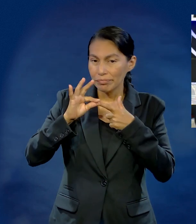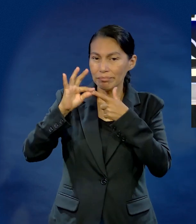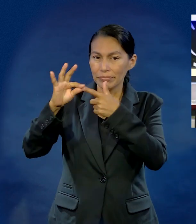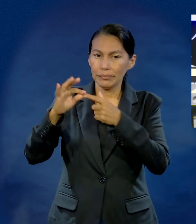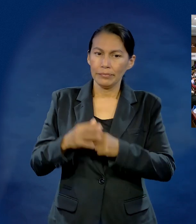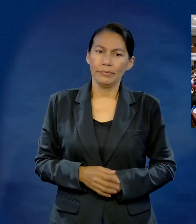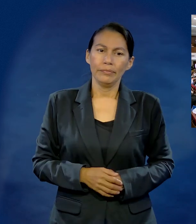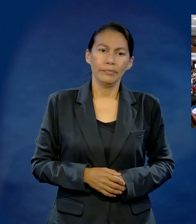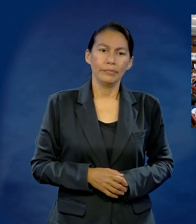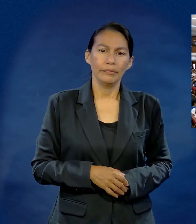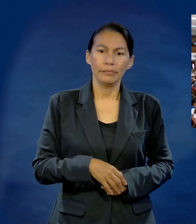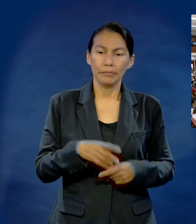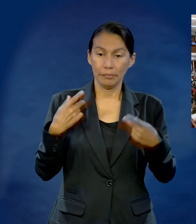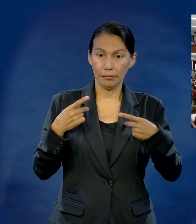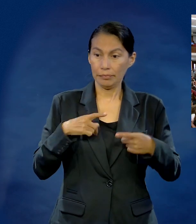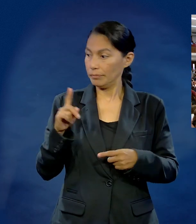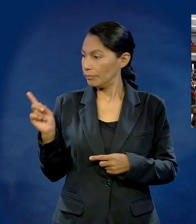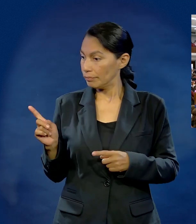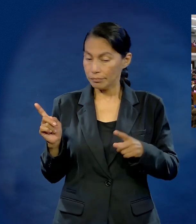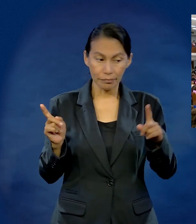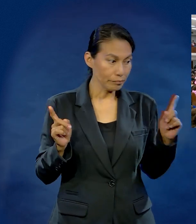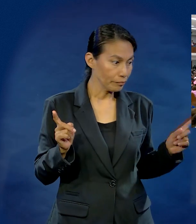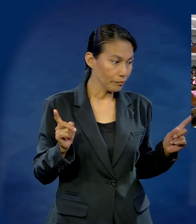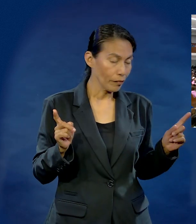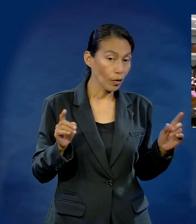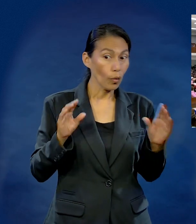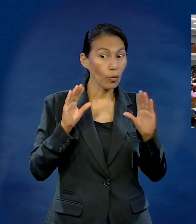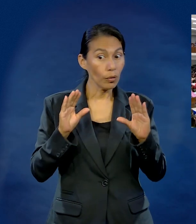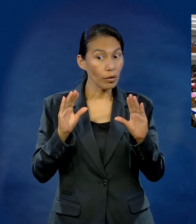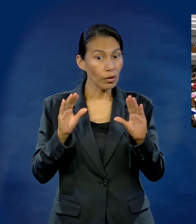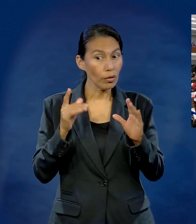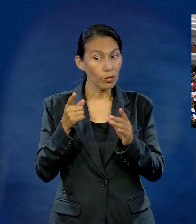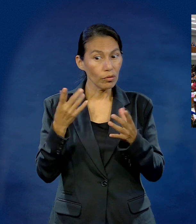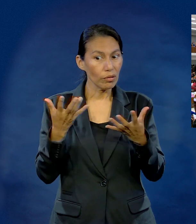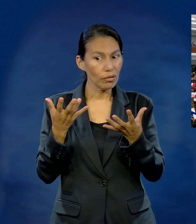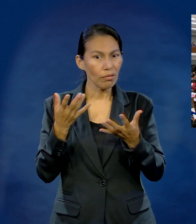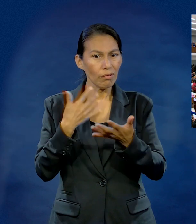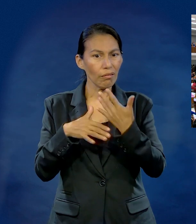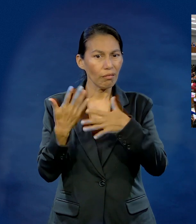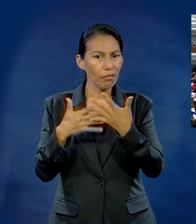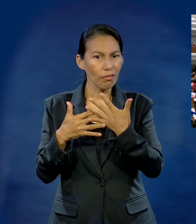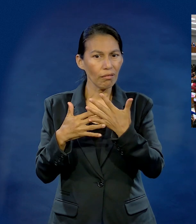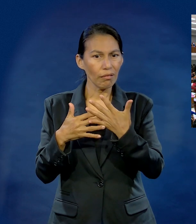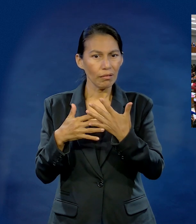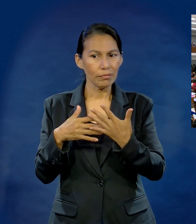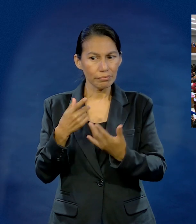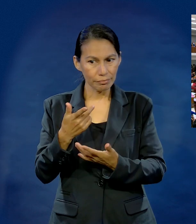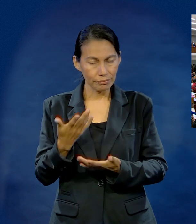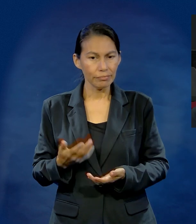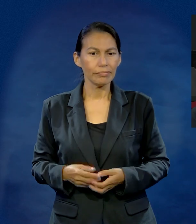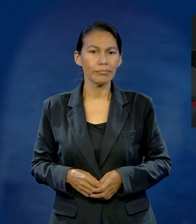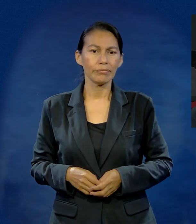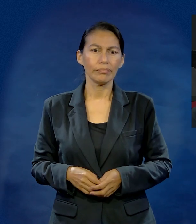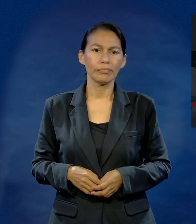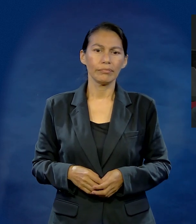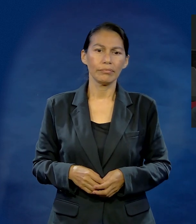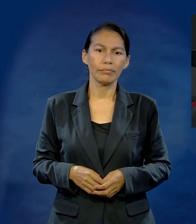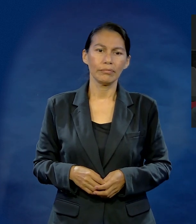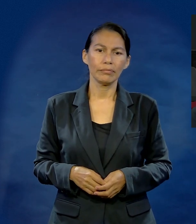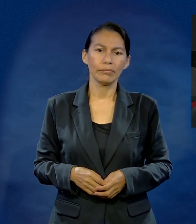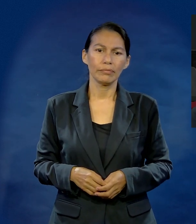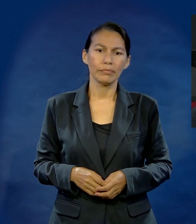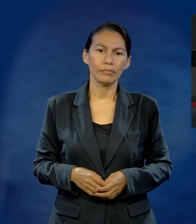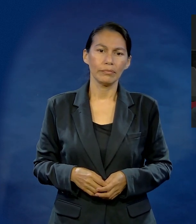cuidamos nuestra lengua, siempre viviremos en problemas y pleitos constantes gratis.